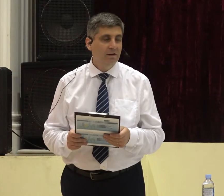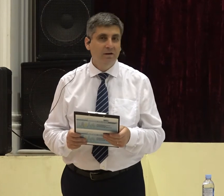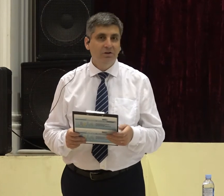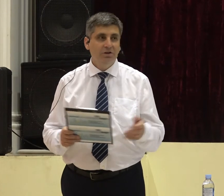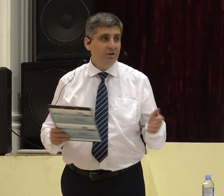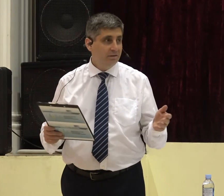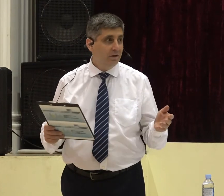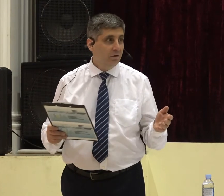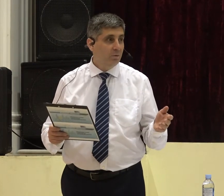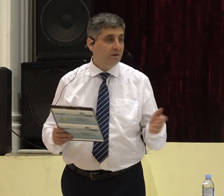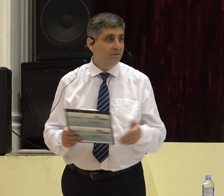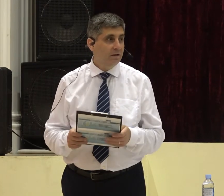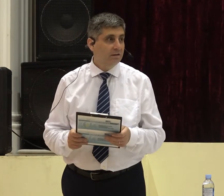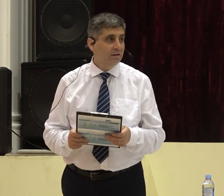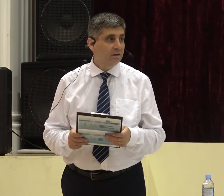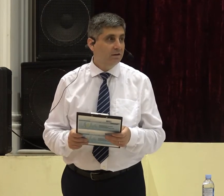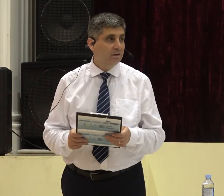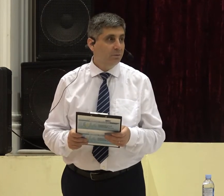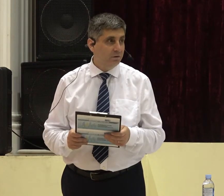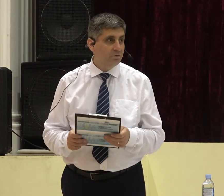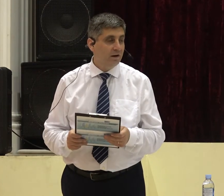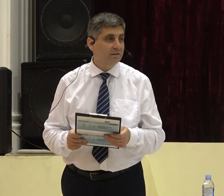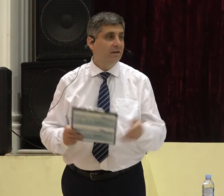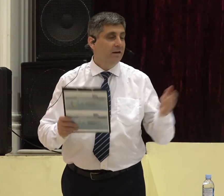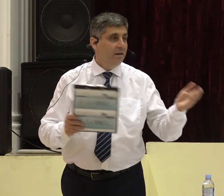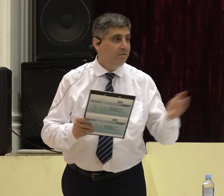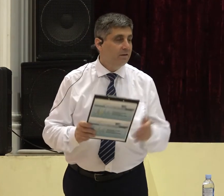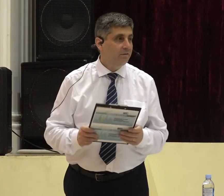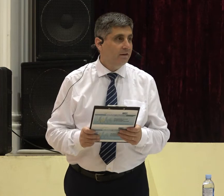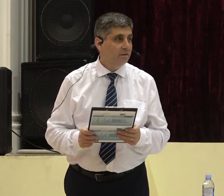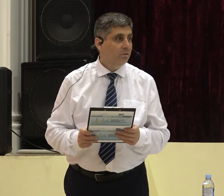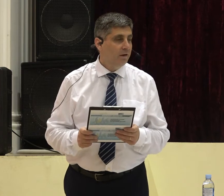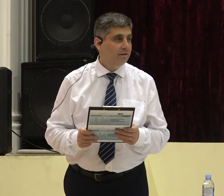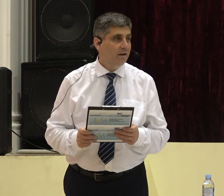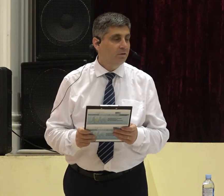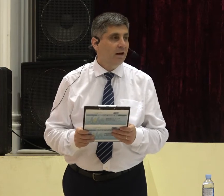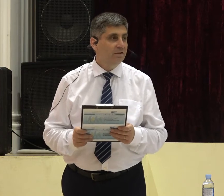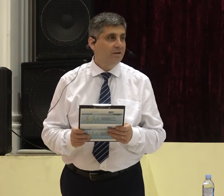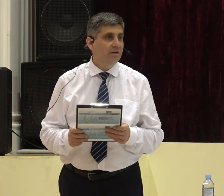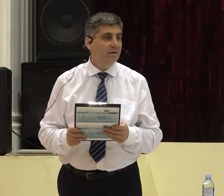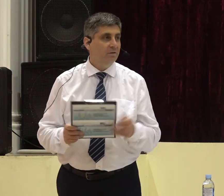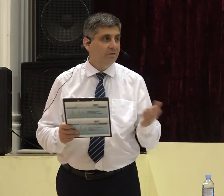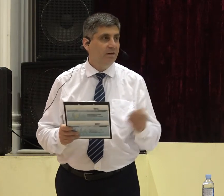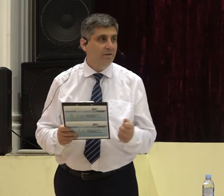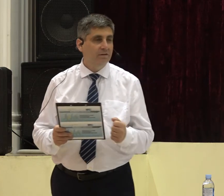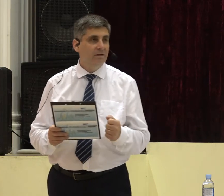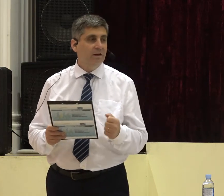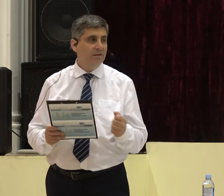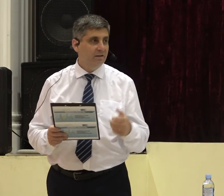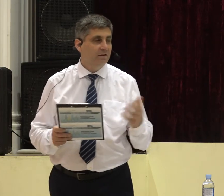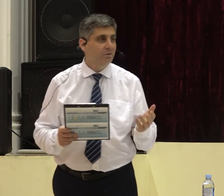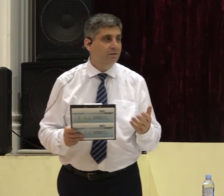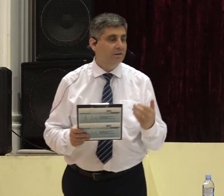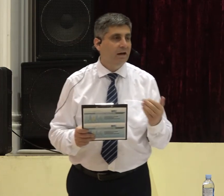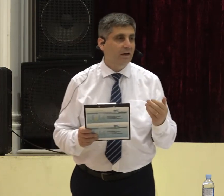ideilor și să ne dorim o activitate prodigioasă. Invit în față concurenții electorali și o să vă invit să